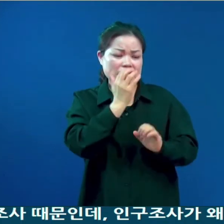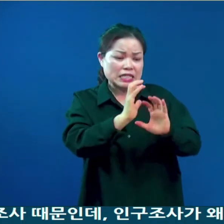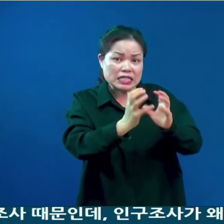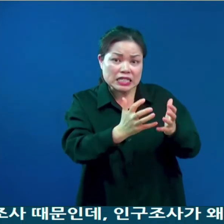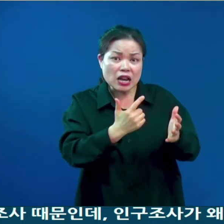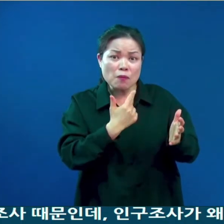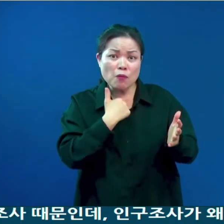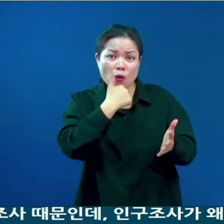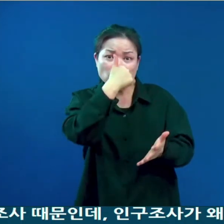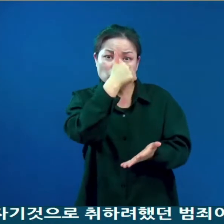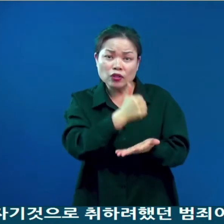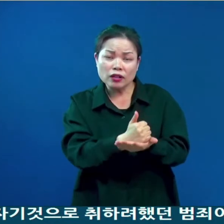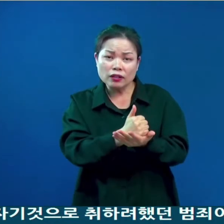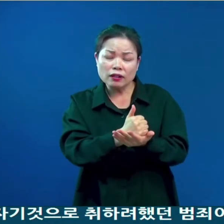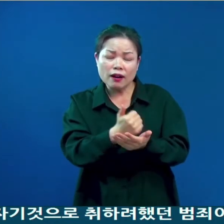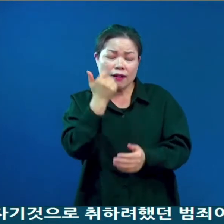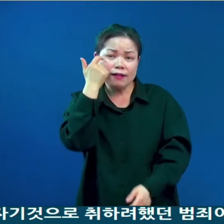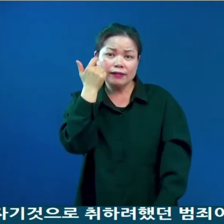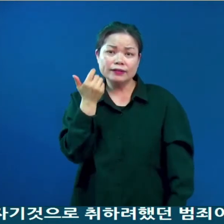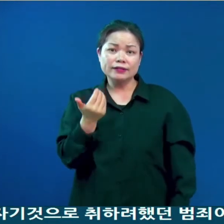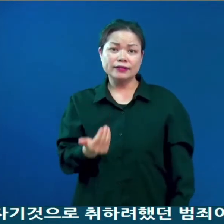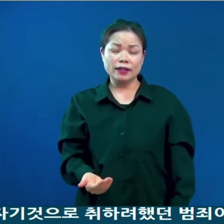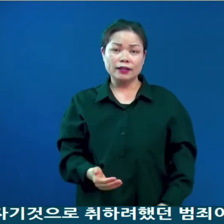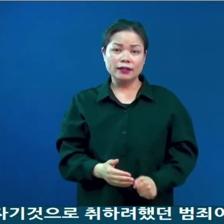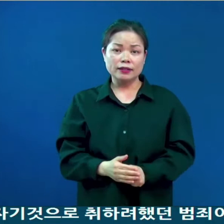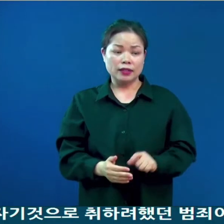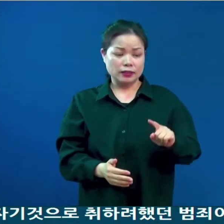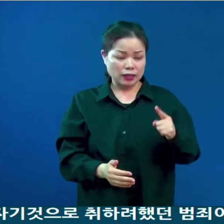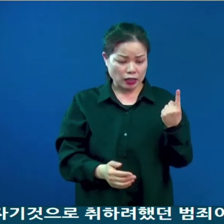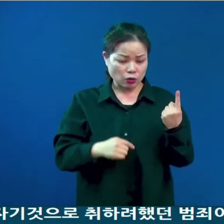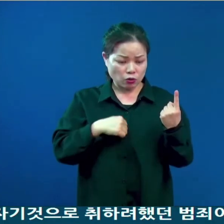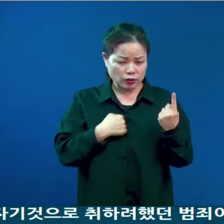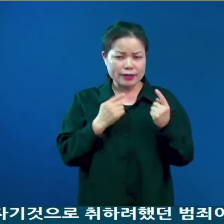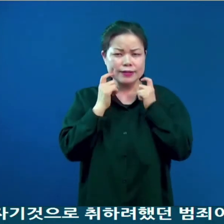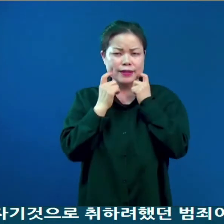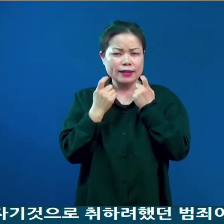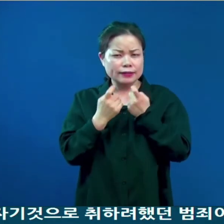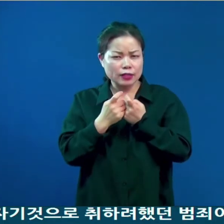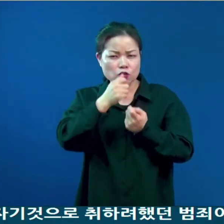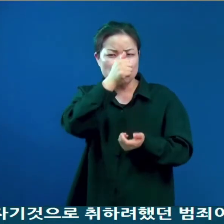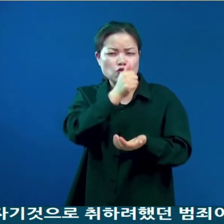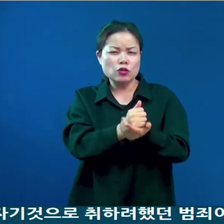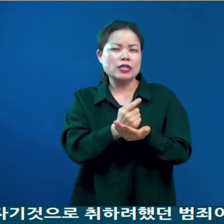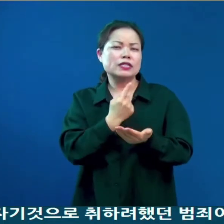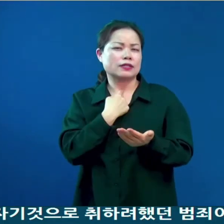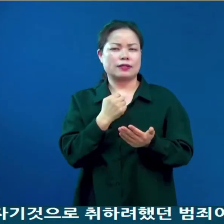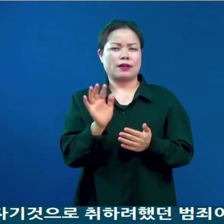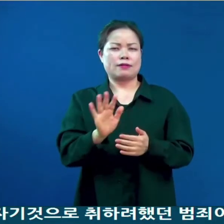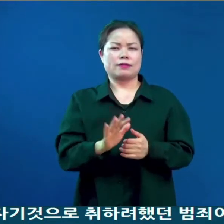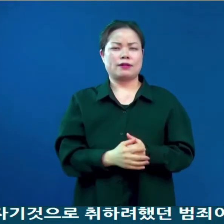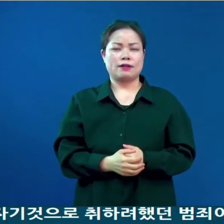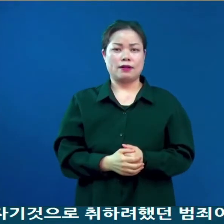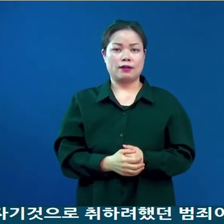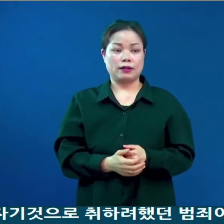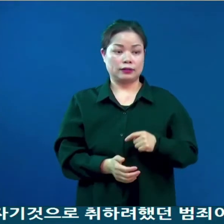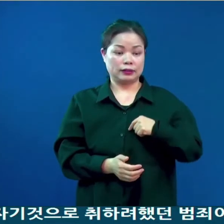이스라엘이 범죄하게 하시나이까? 다윗이 혼자 개인적으로만 죄를 지은 게 아니고요,